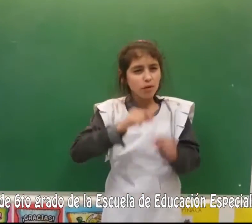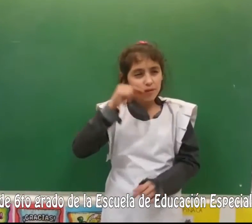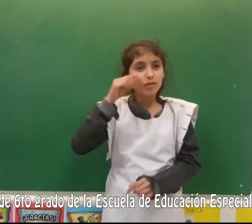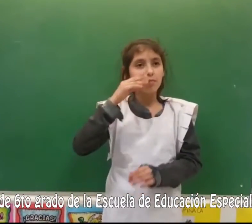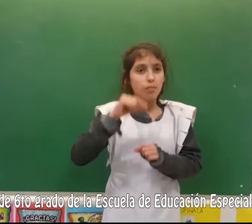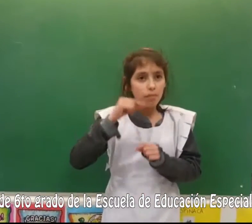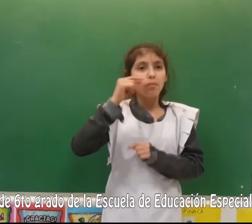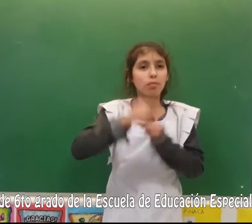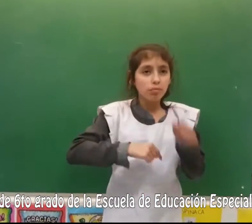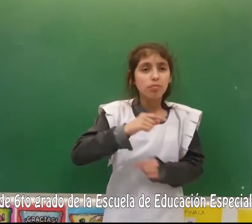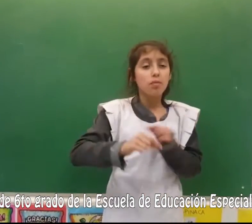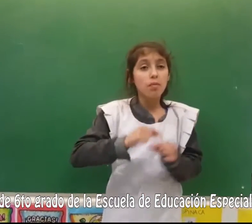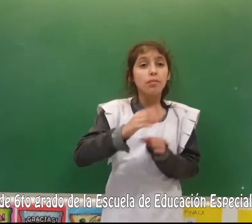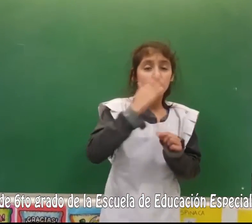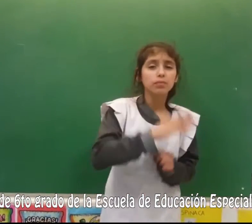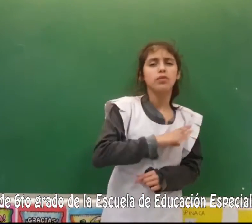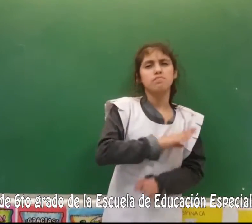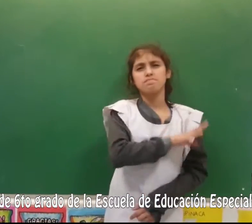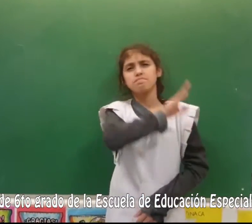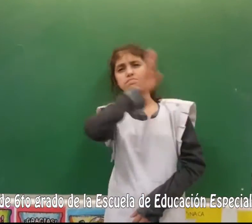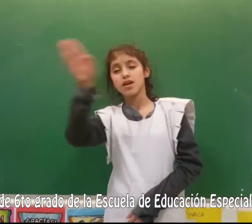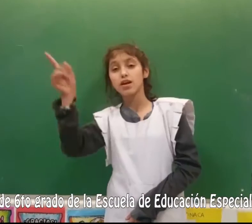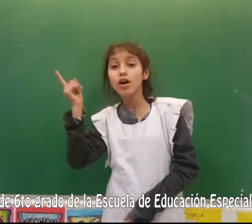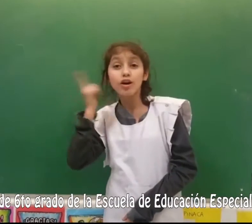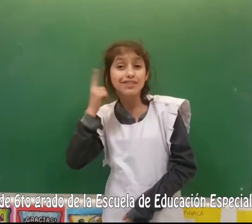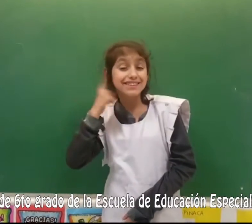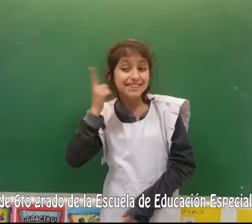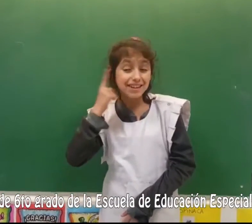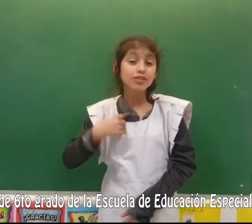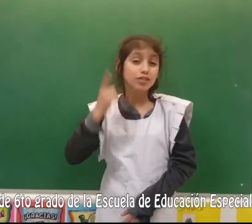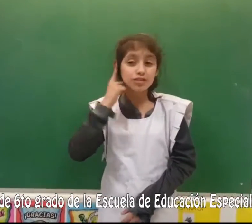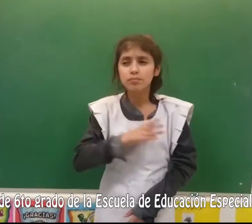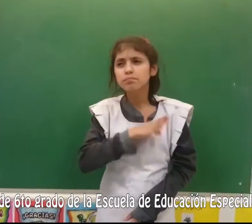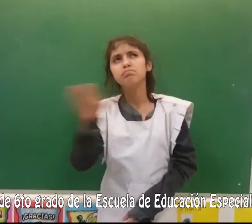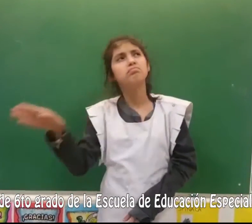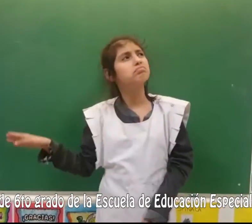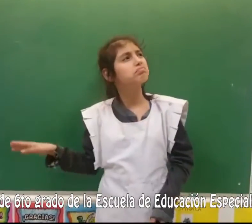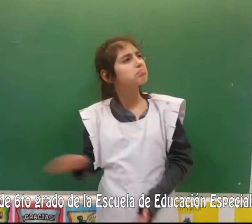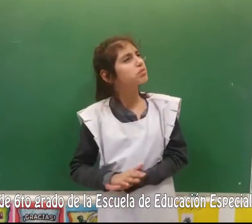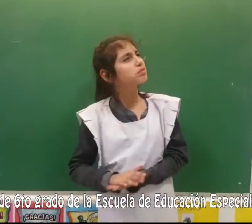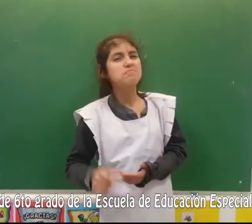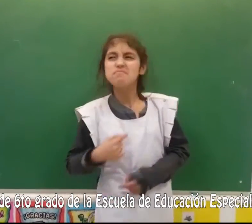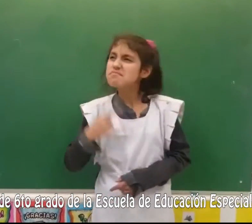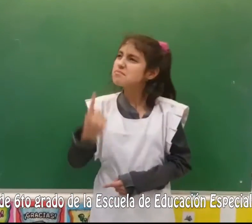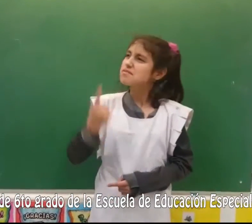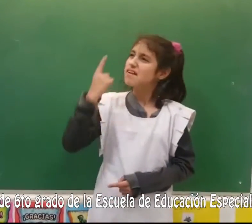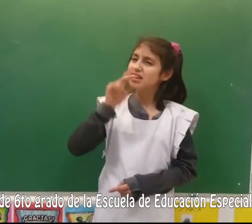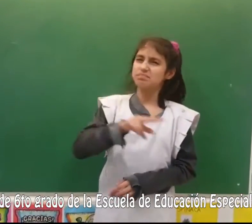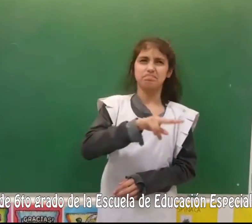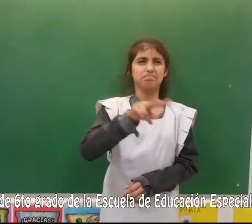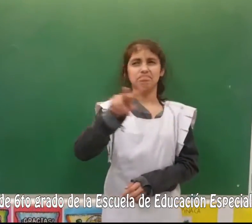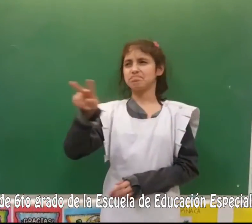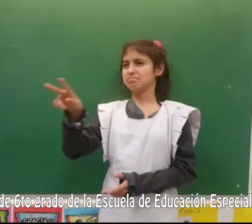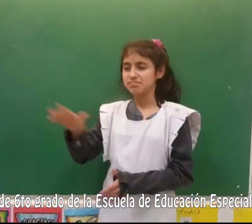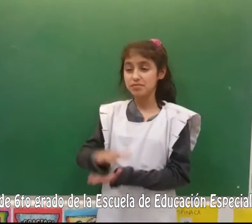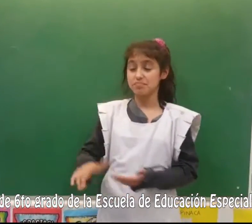a poco me fui adaptando. Después fuimos nosotros para la escuela de ellos y era la primera vez que íbamos.